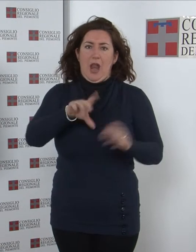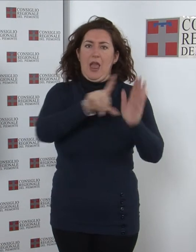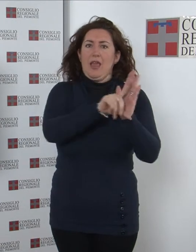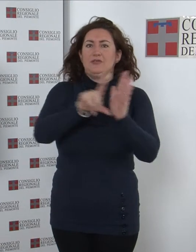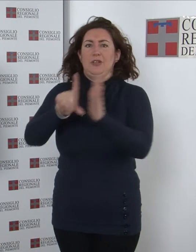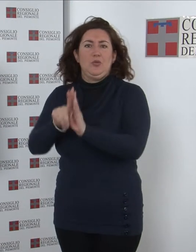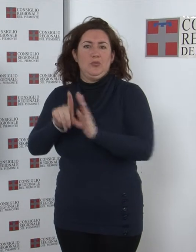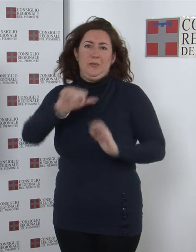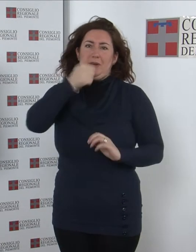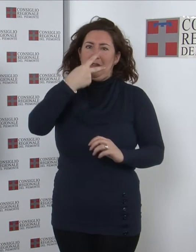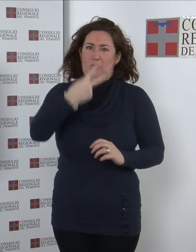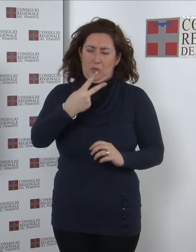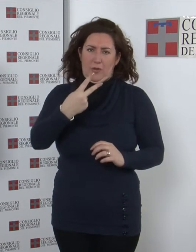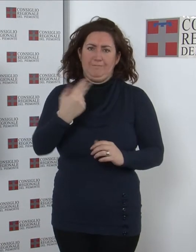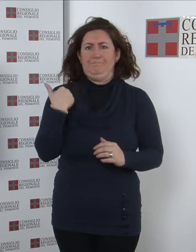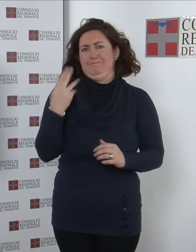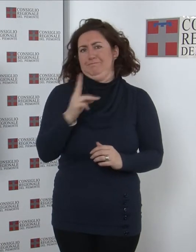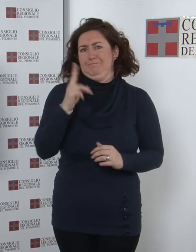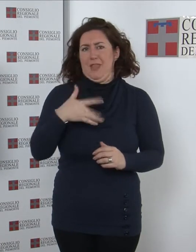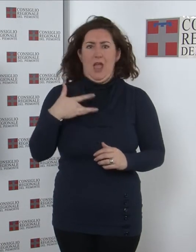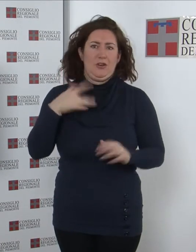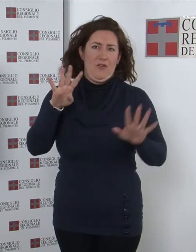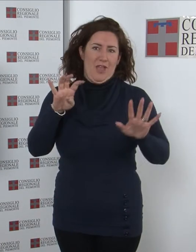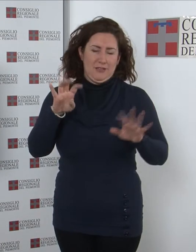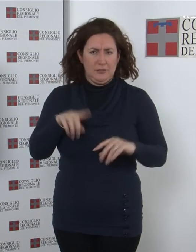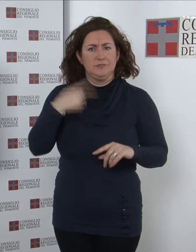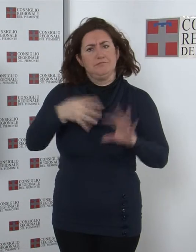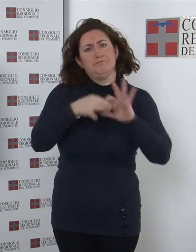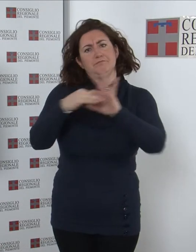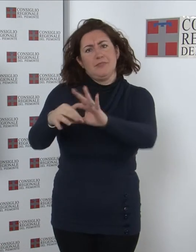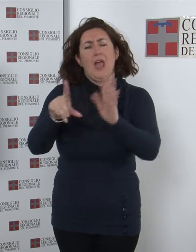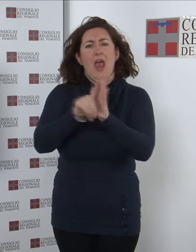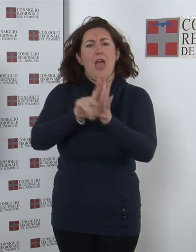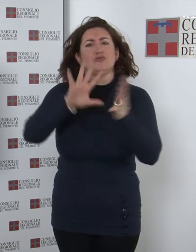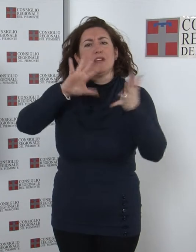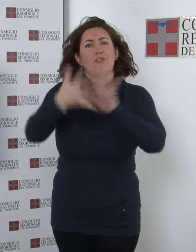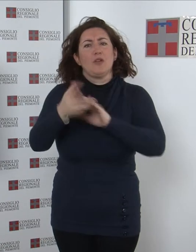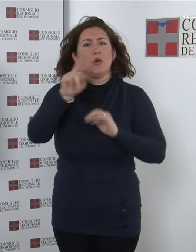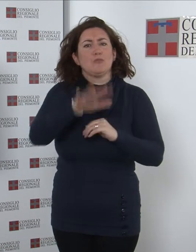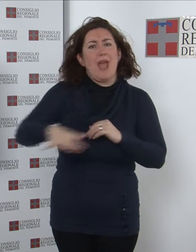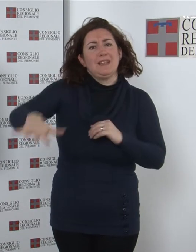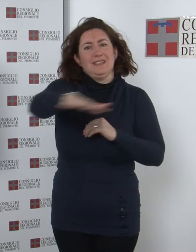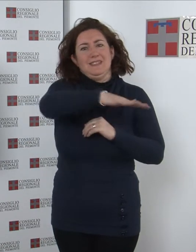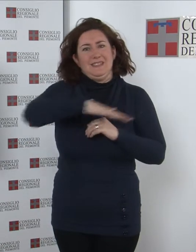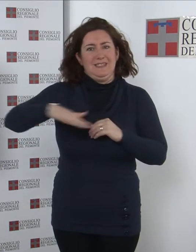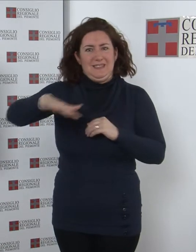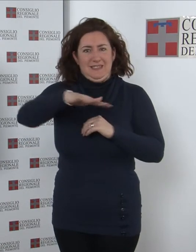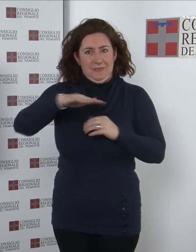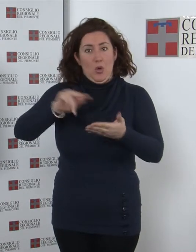90 anni l'assemblea ha poi proseguito l'esame del disegno di legge di riforma urbanistica prima di iniziare i lavori componenti dell'ufficio di presidenza